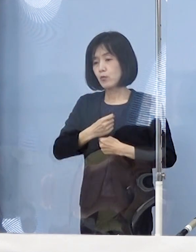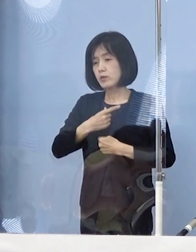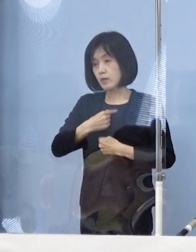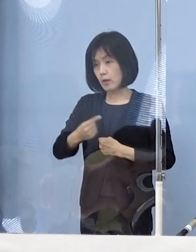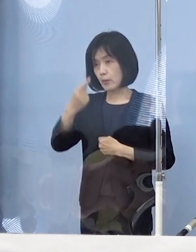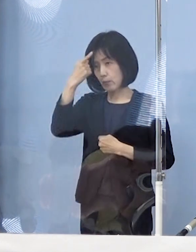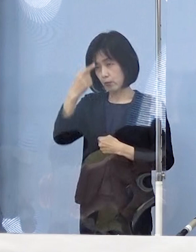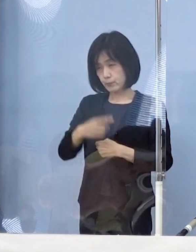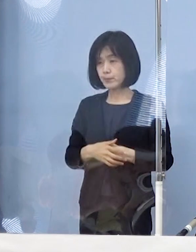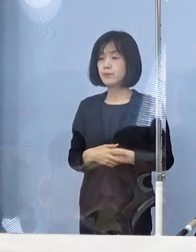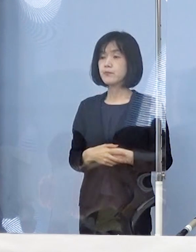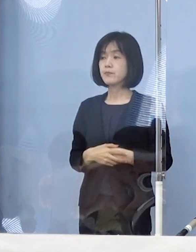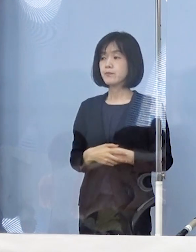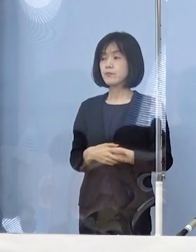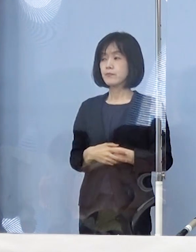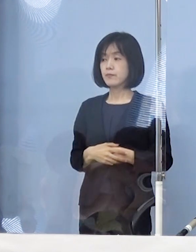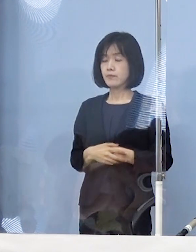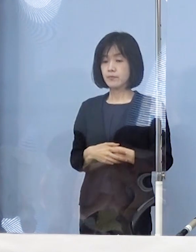ています。 ありがとうございます